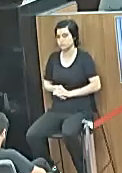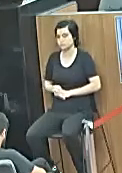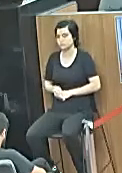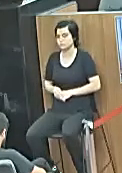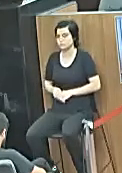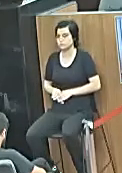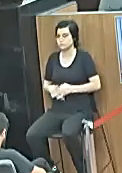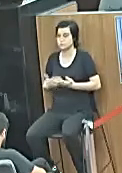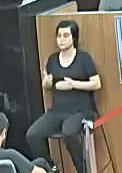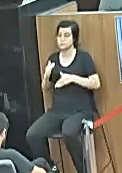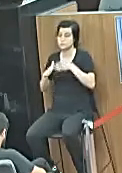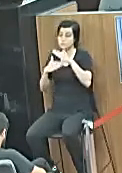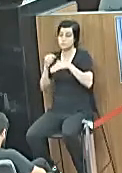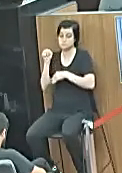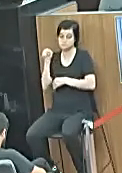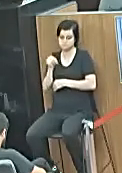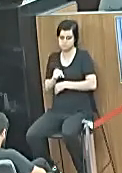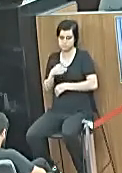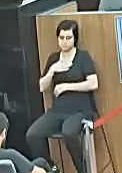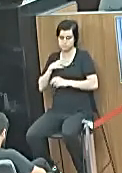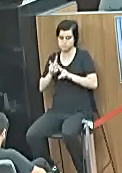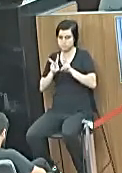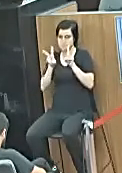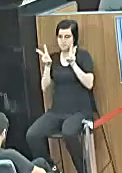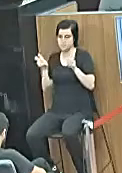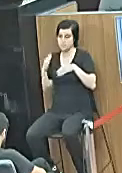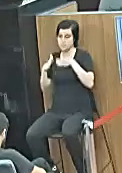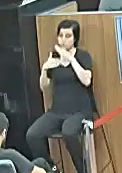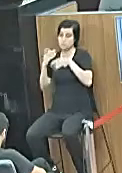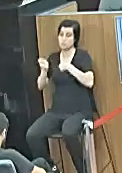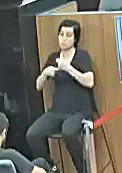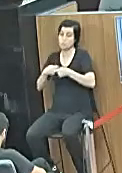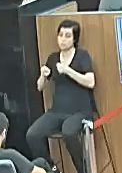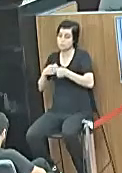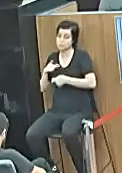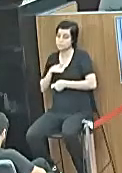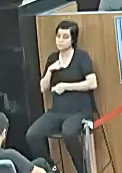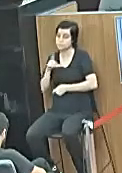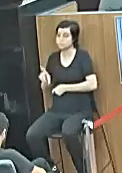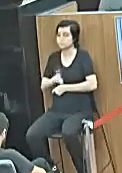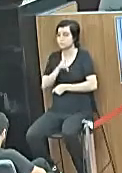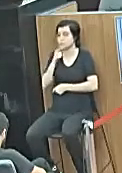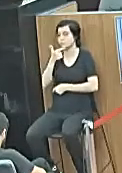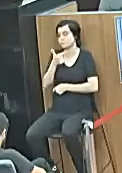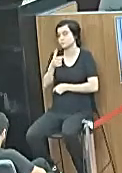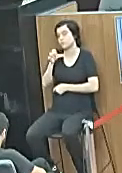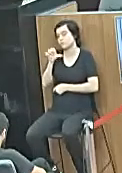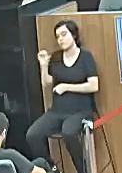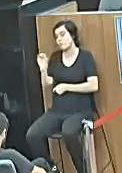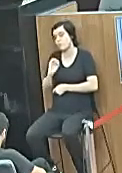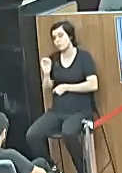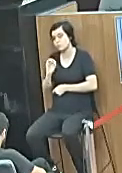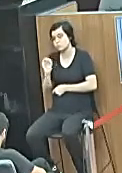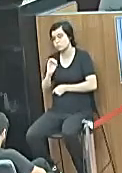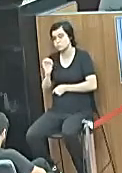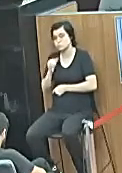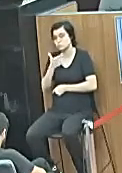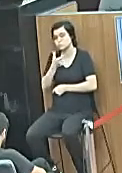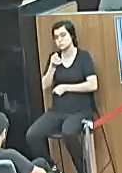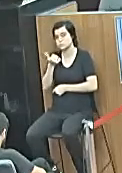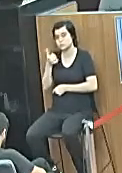tecnologia e inovação dessa área que acabei de citar desenvolvimento econômico foi debatido no dia 29 de outubro de 2019